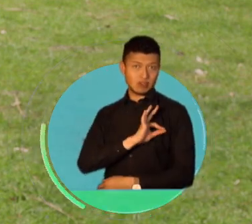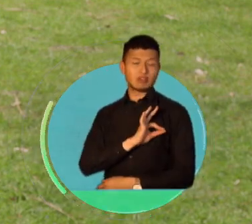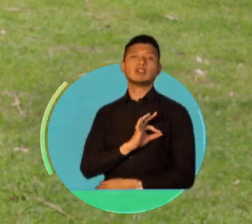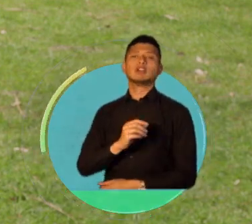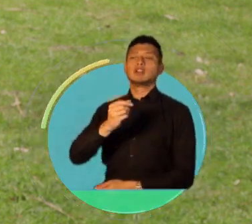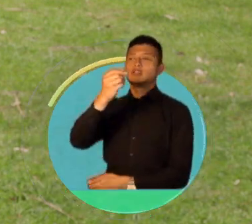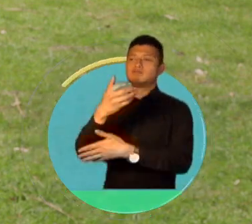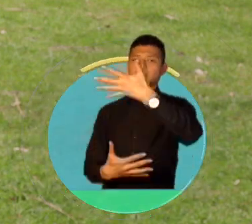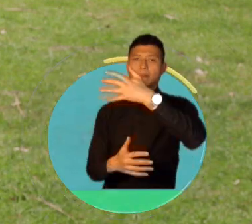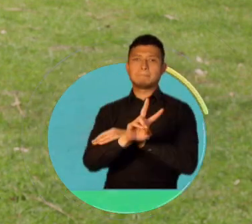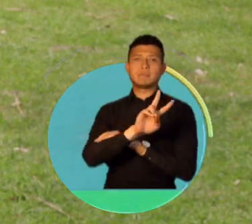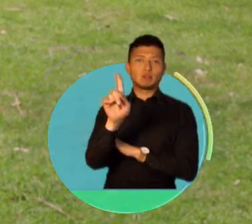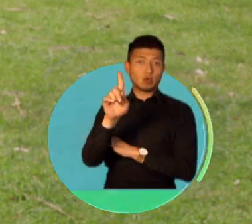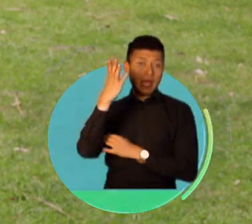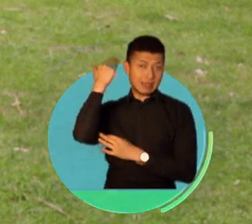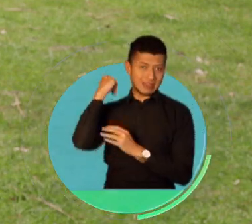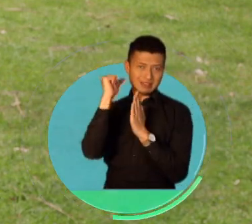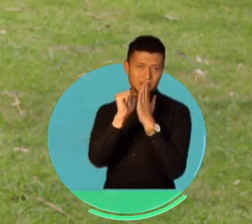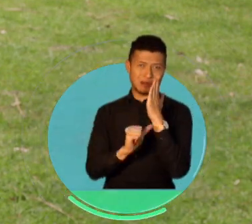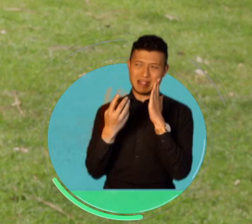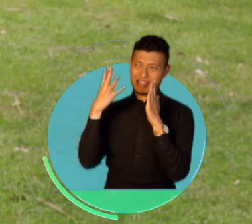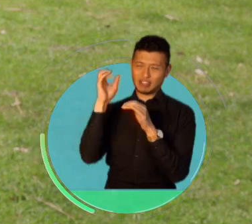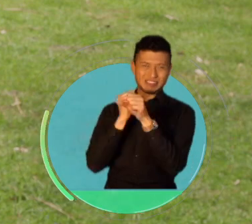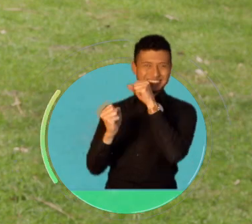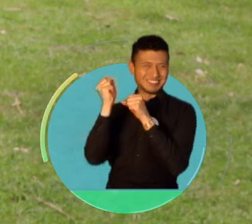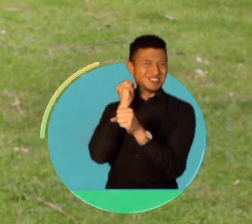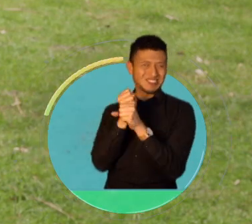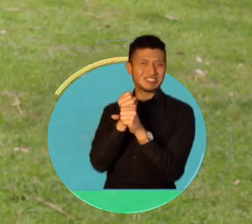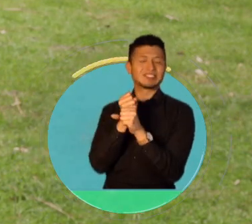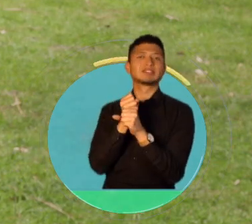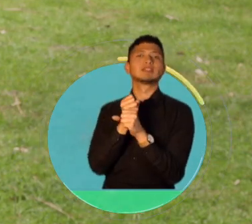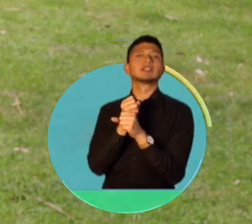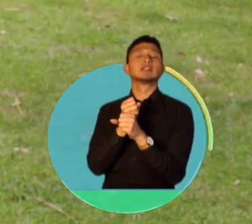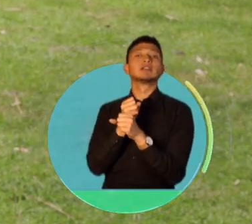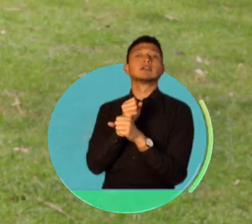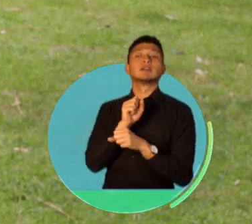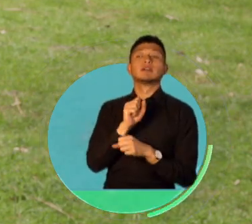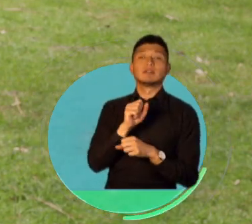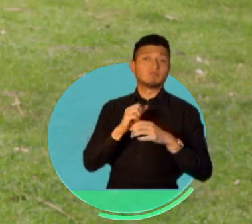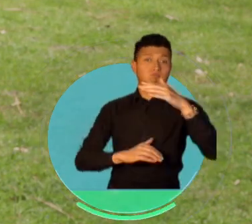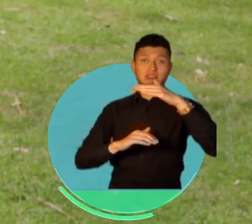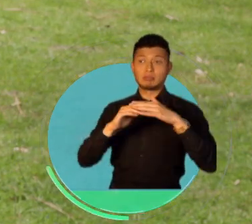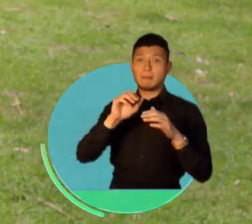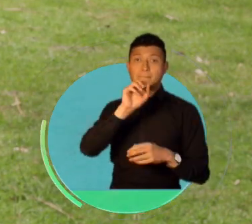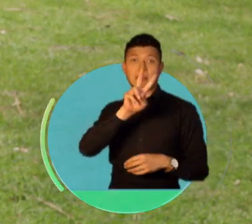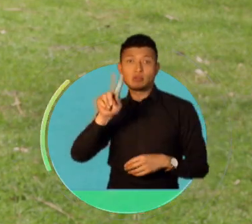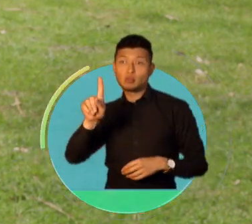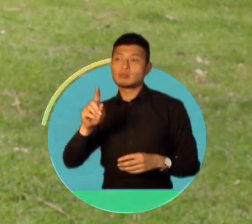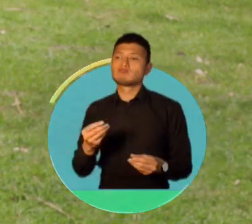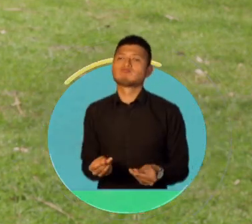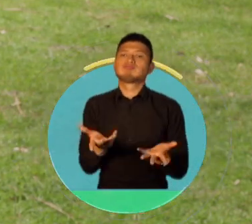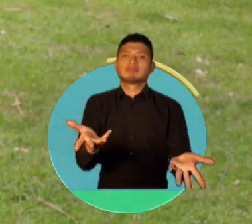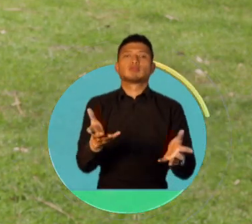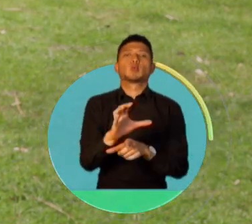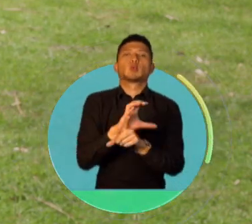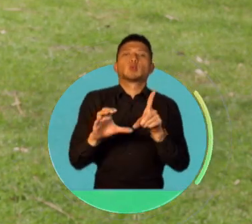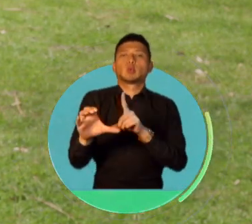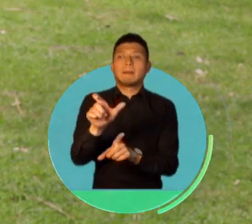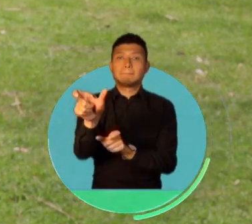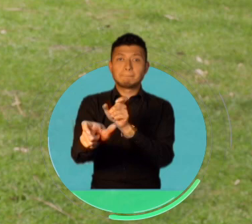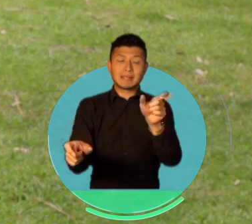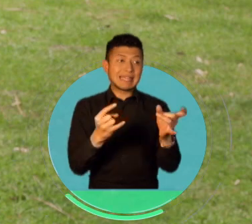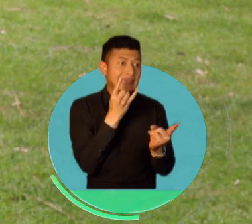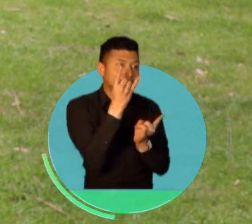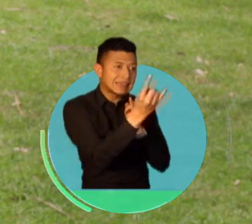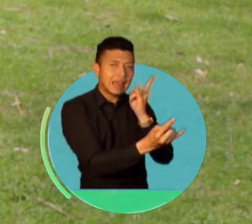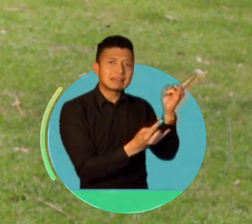un programa que inicié hace unos 14 años donde le brindo cultura a todos aquellos que están